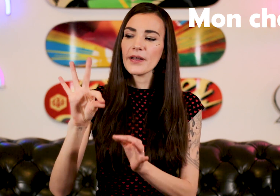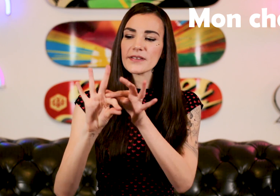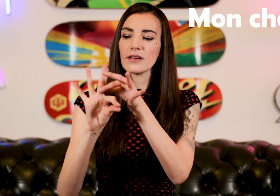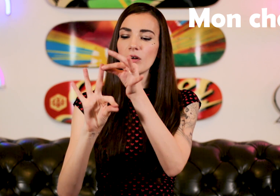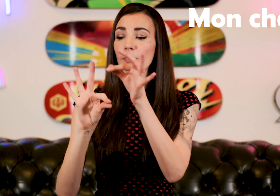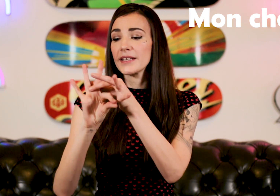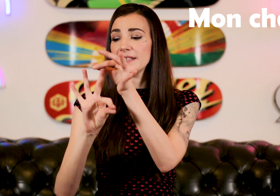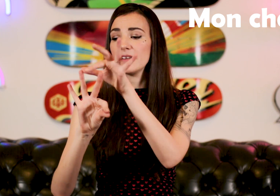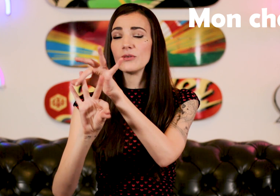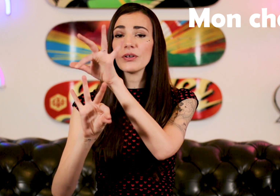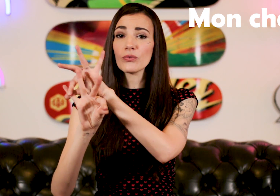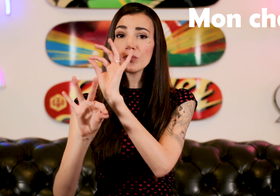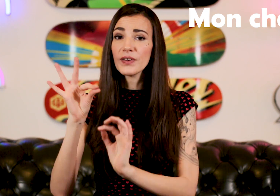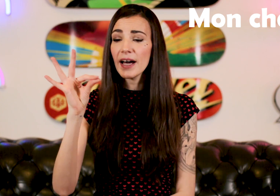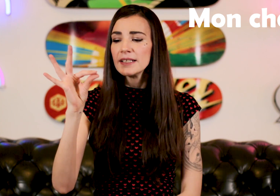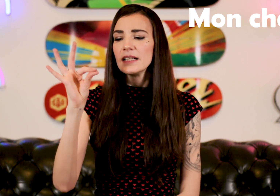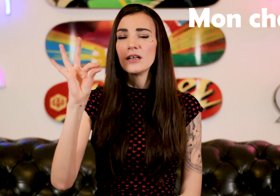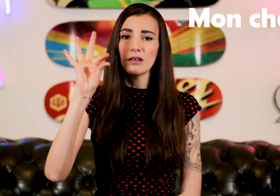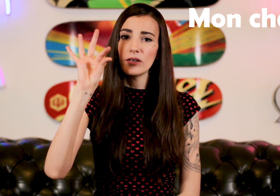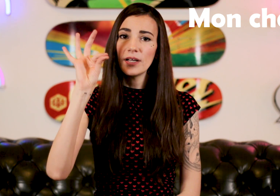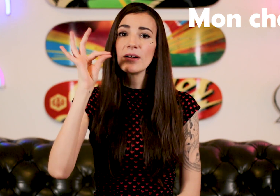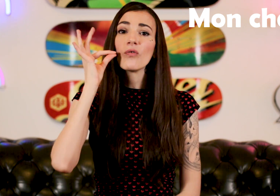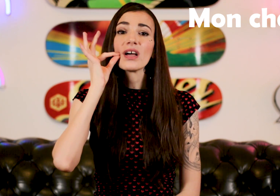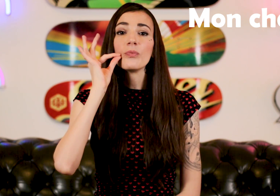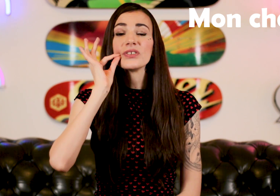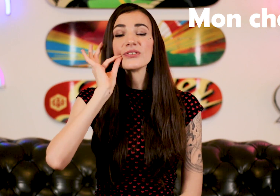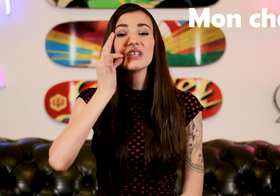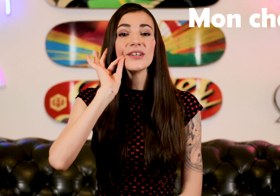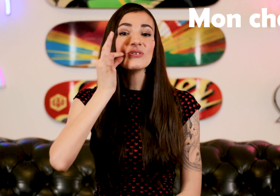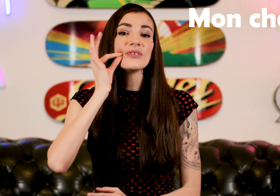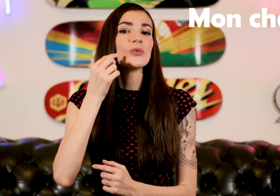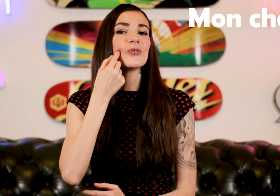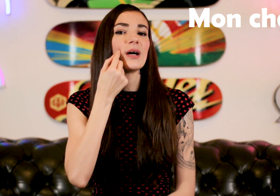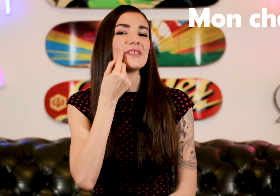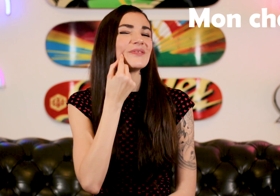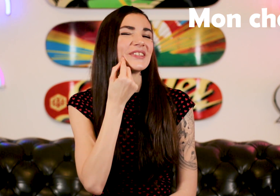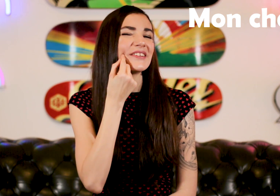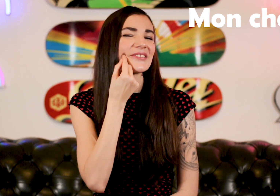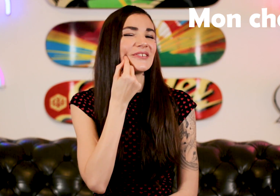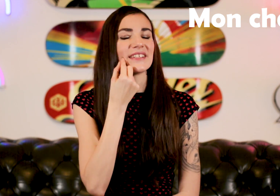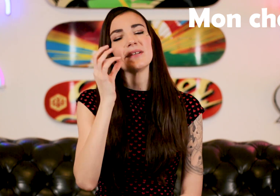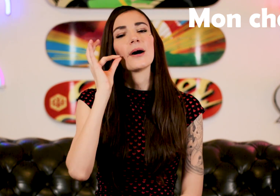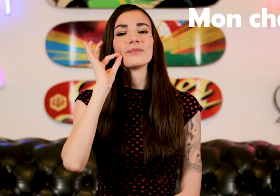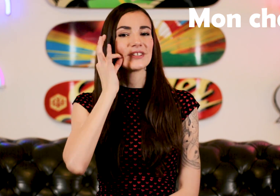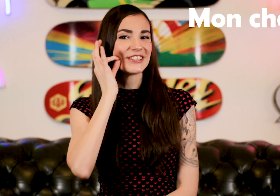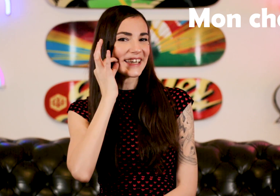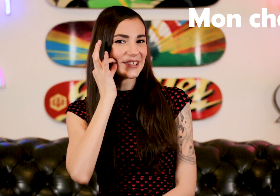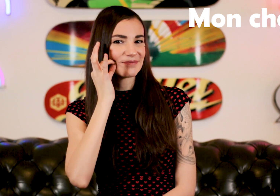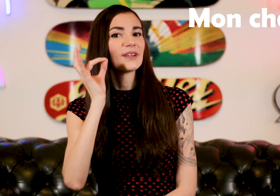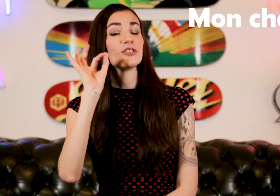pince les doigts sont ouverts et on vient le positionner au niveau de la petite fossette sur le côté là. Chéri. C'est